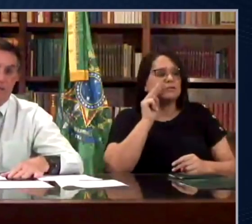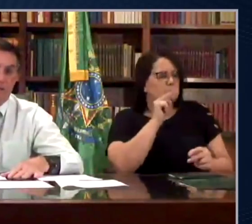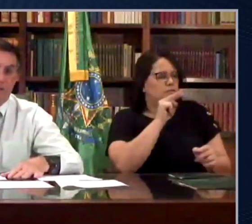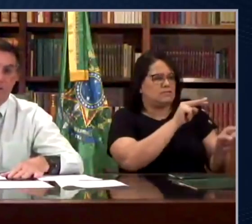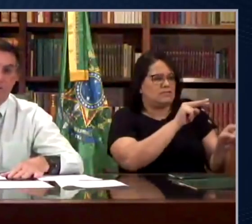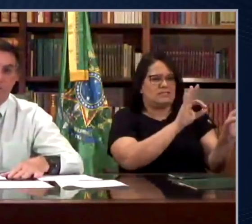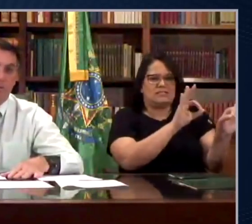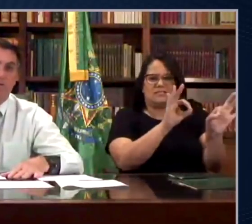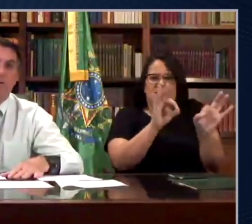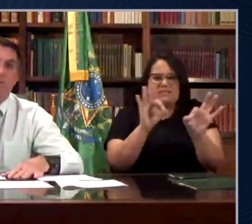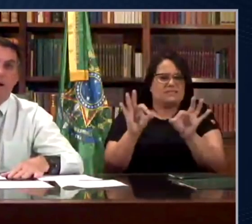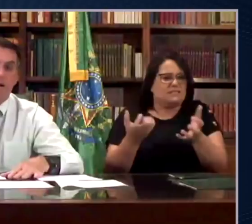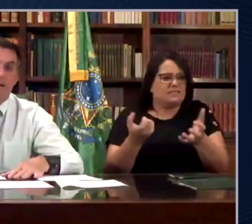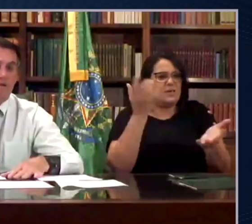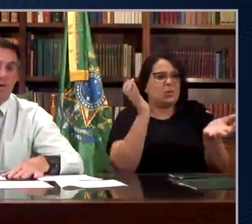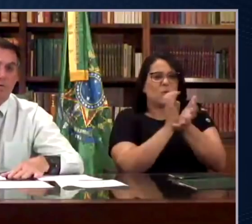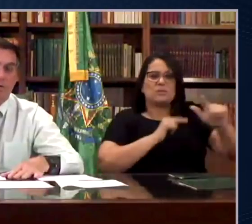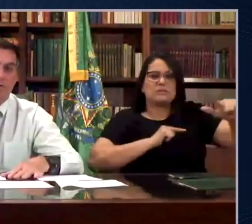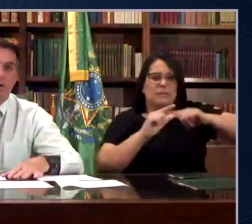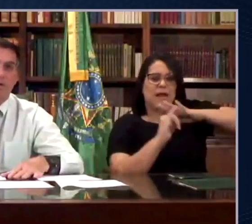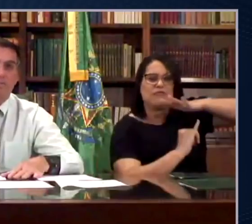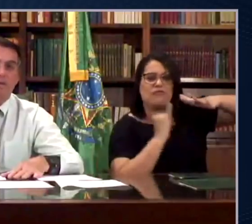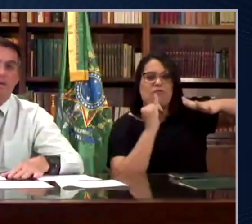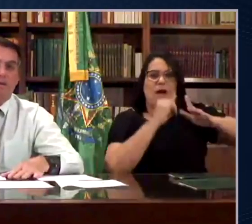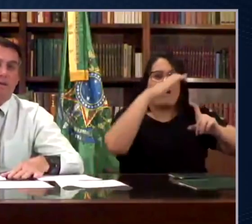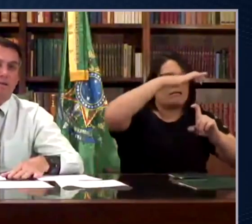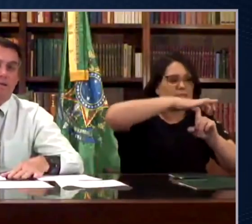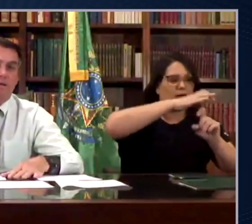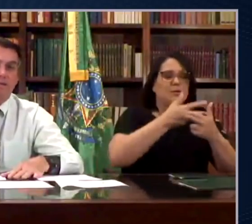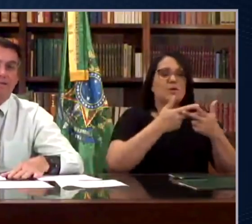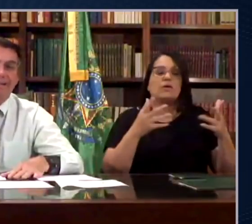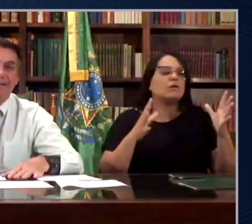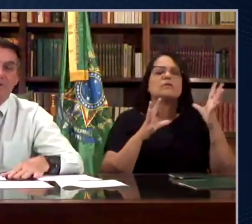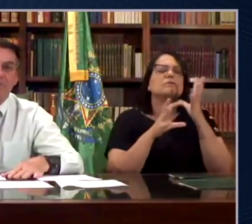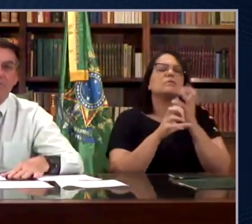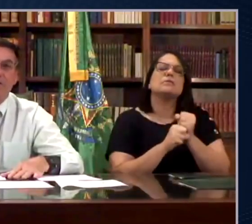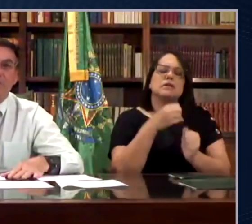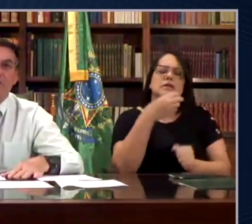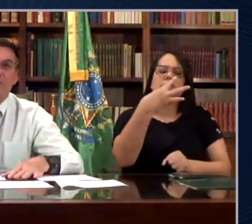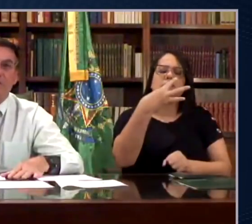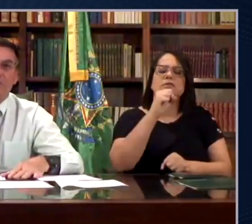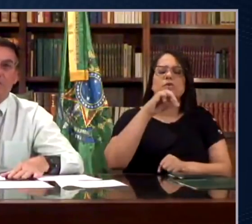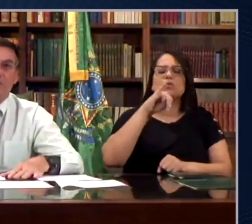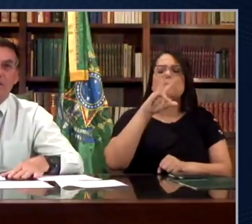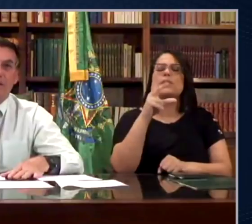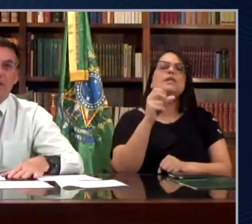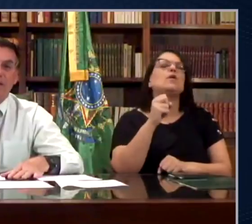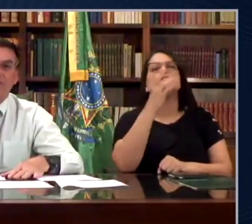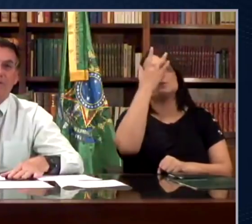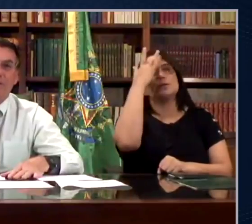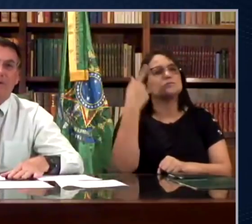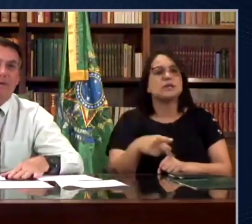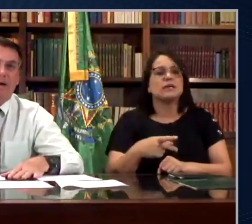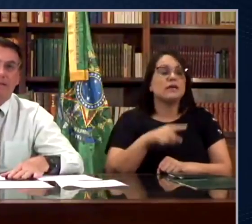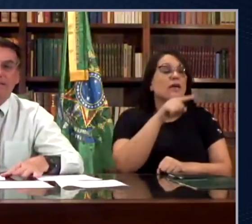vê, em especial junto aos informais, que a gente calcula no Brasil, está na ordem de 38 milhões de pessoas.